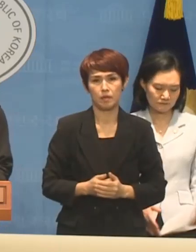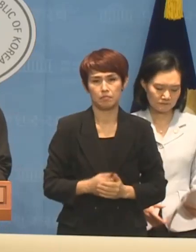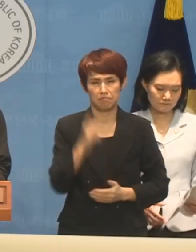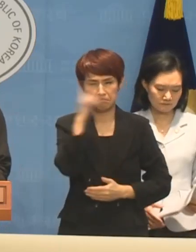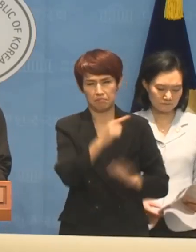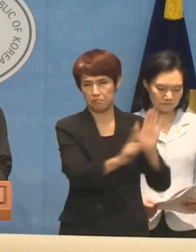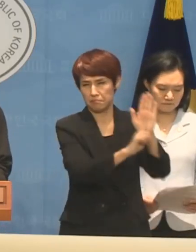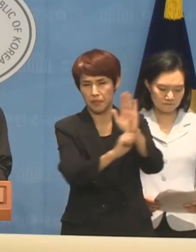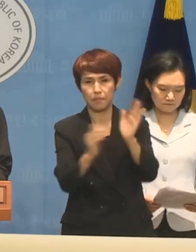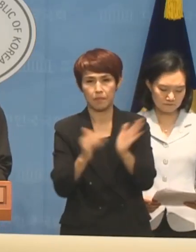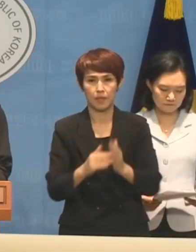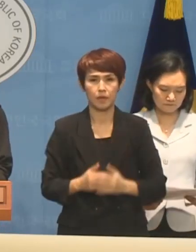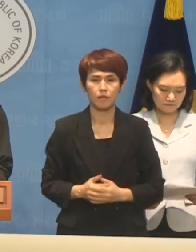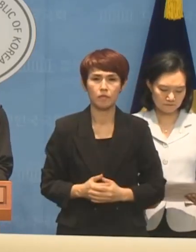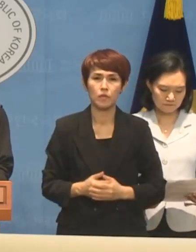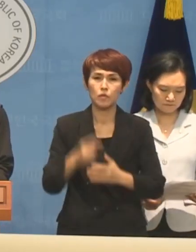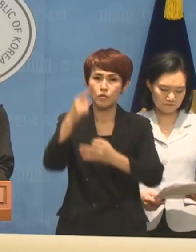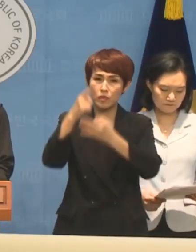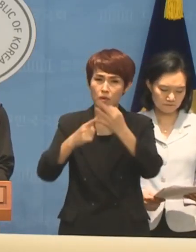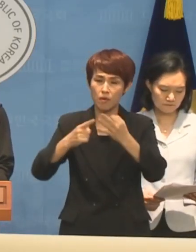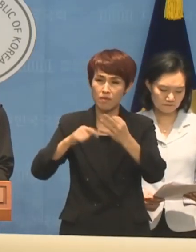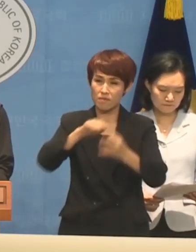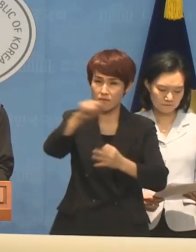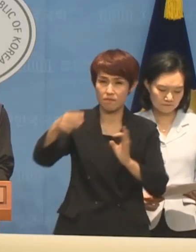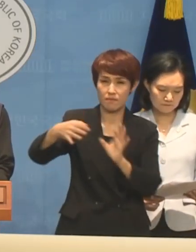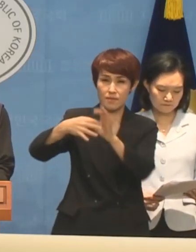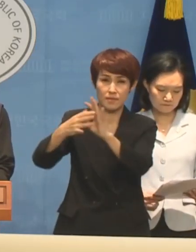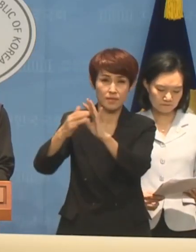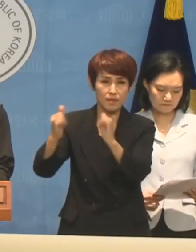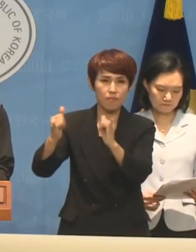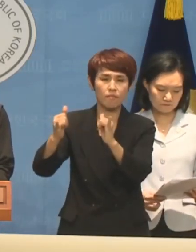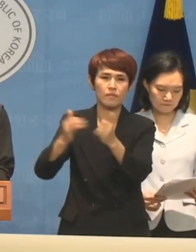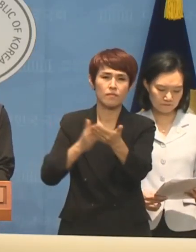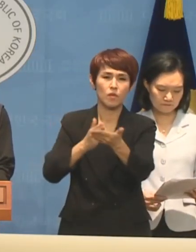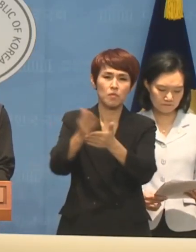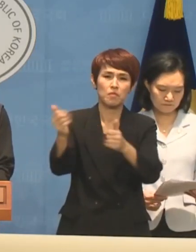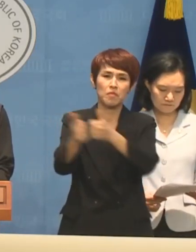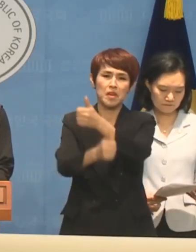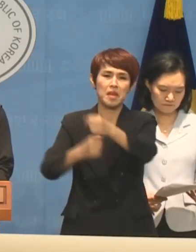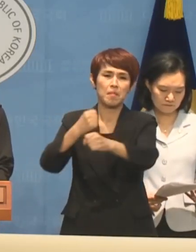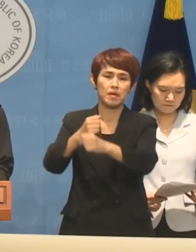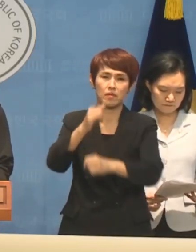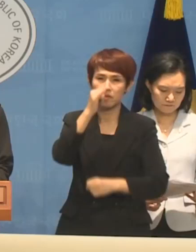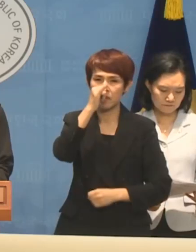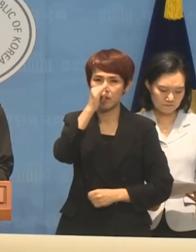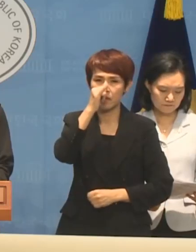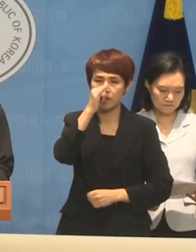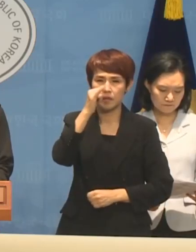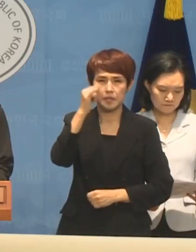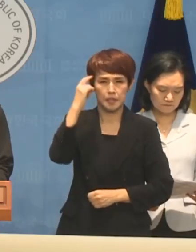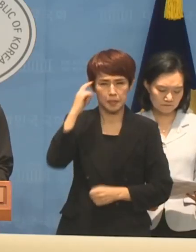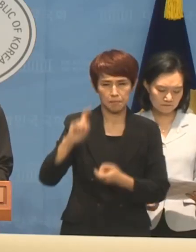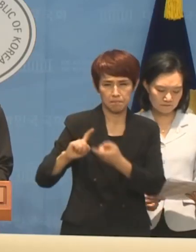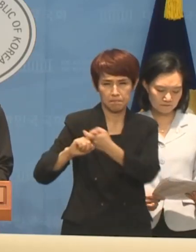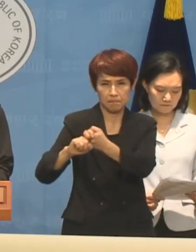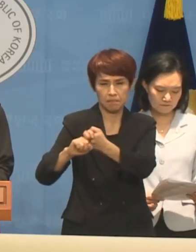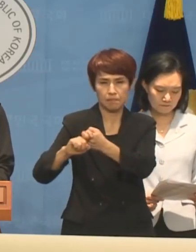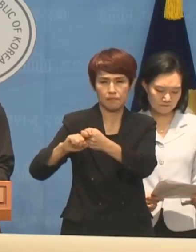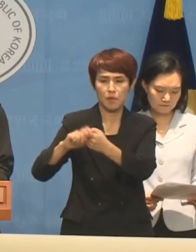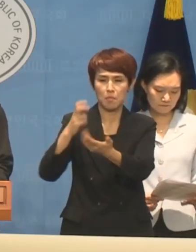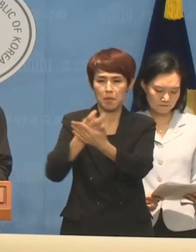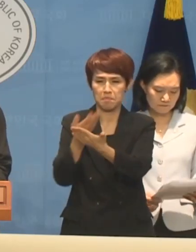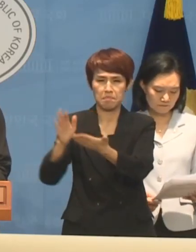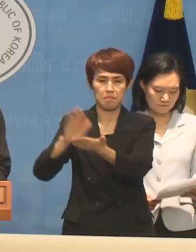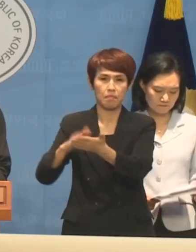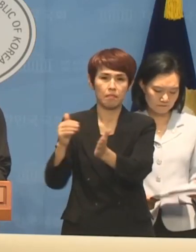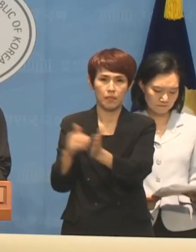거버넌스도 계약되었습니다. 윤석열 내란 세력은 수탁자 책임 전문위원회 구성에 자본 정권 편향적 개정을 강행했고